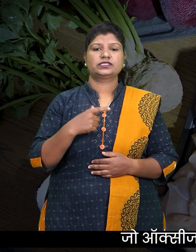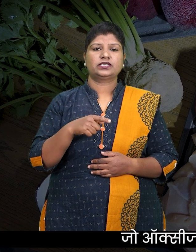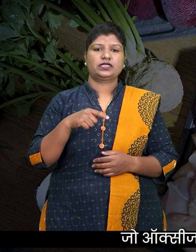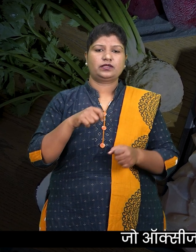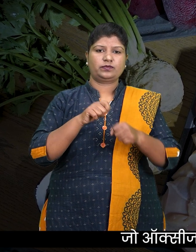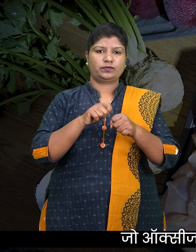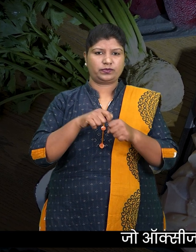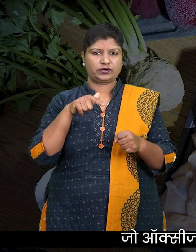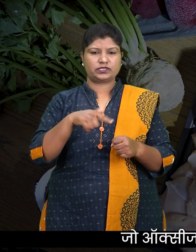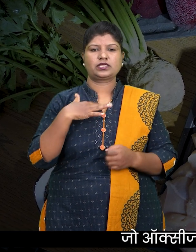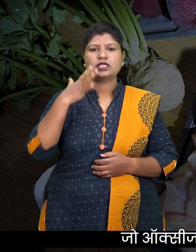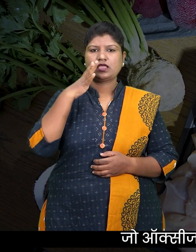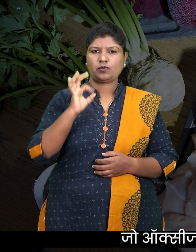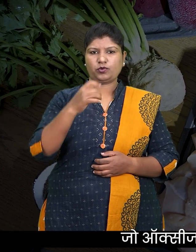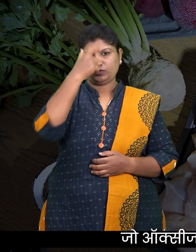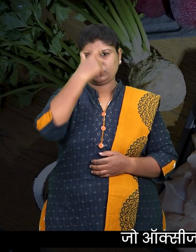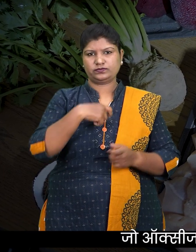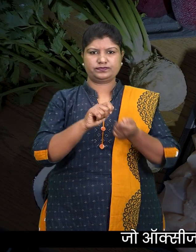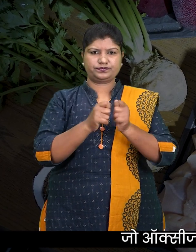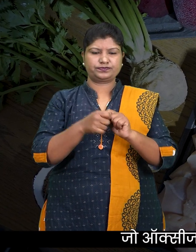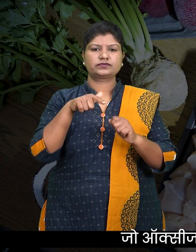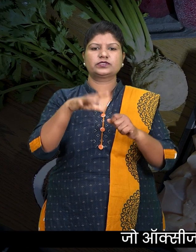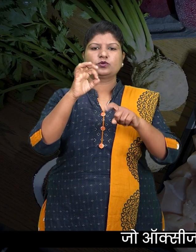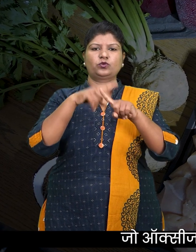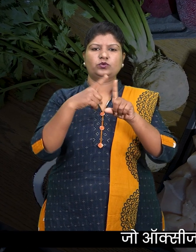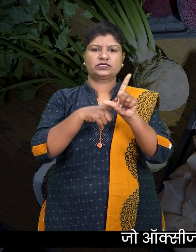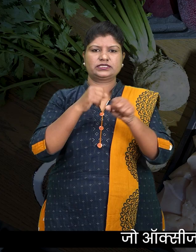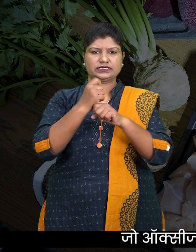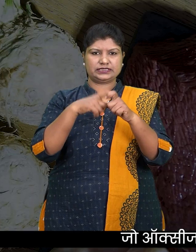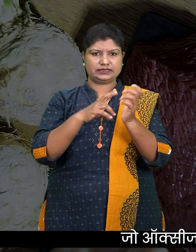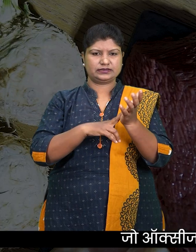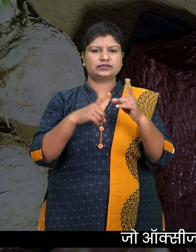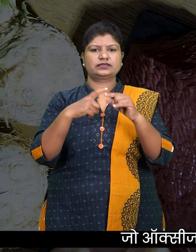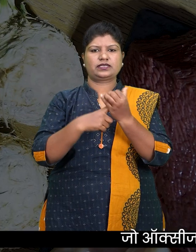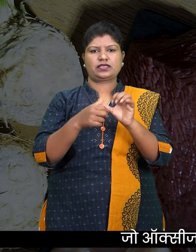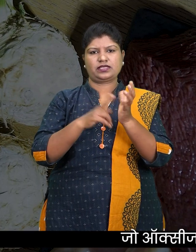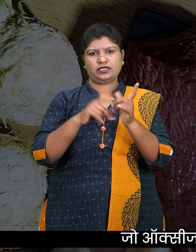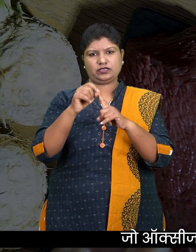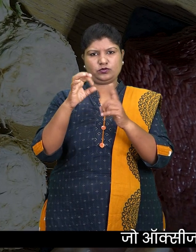जो ऑक्सीजन परिवहन में महत्वपूर्ण भूमिका निभाता है।